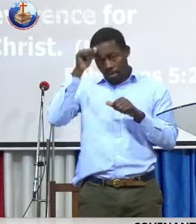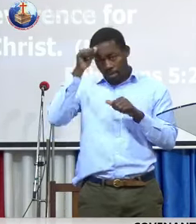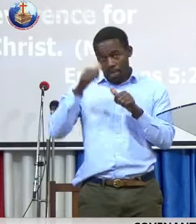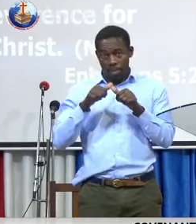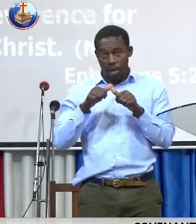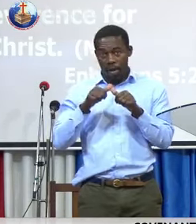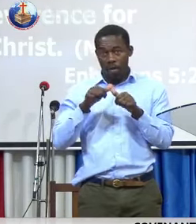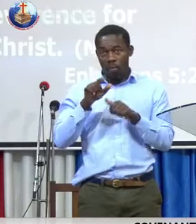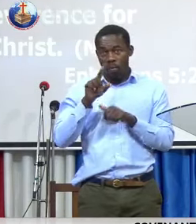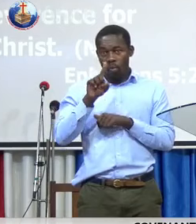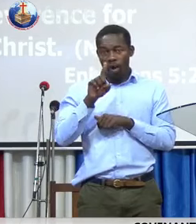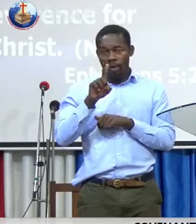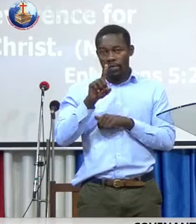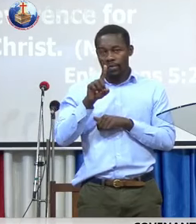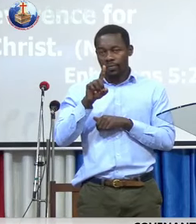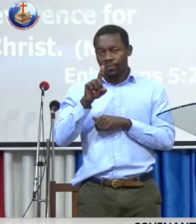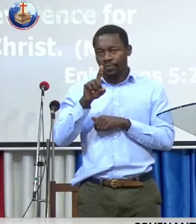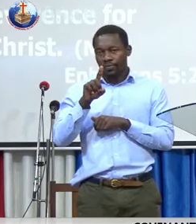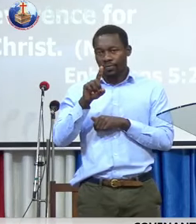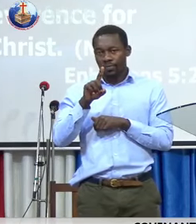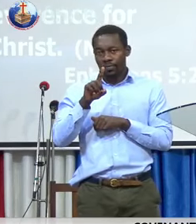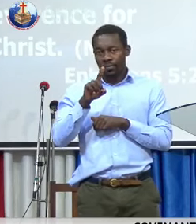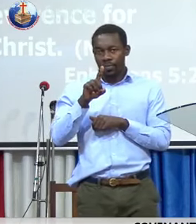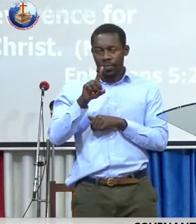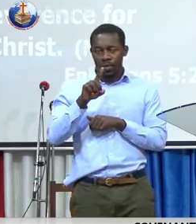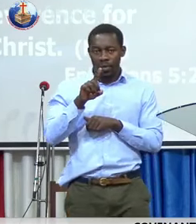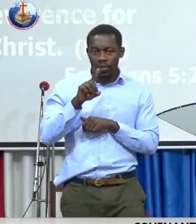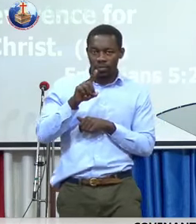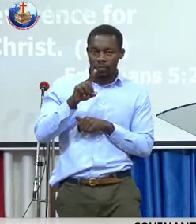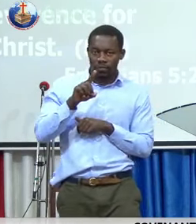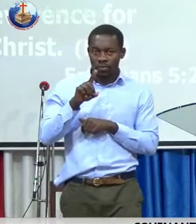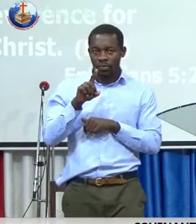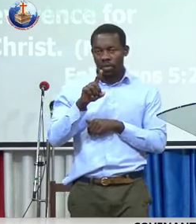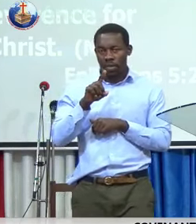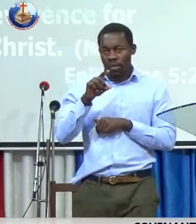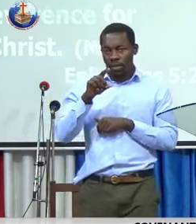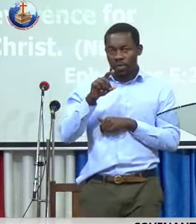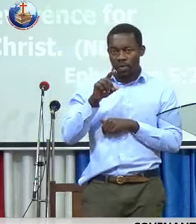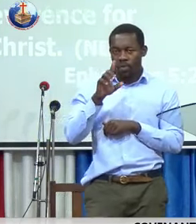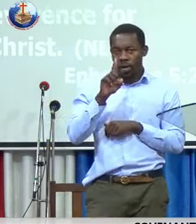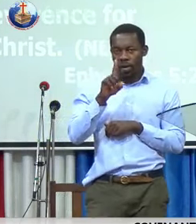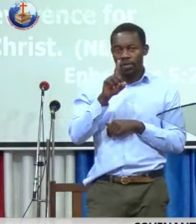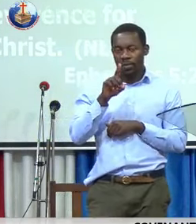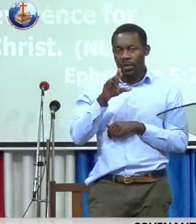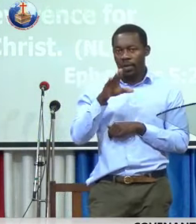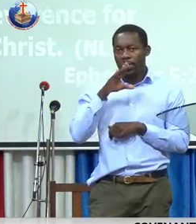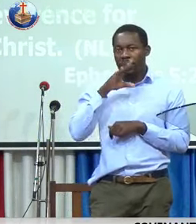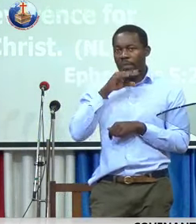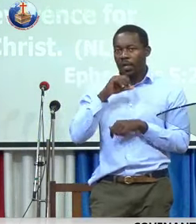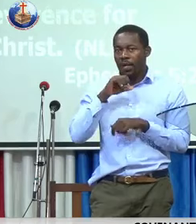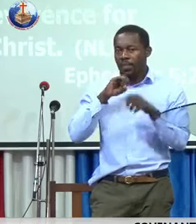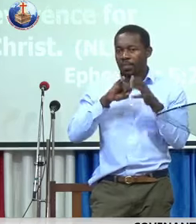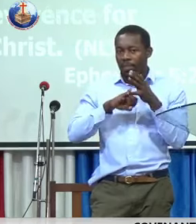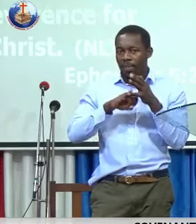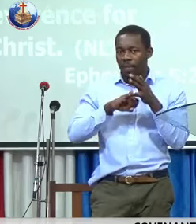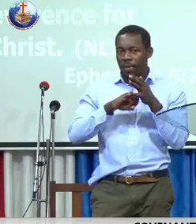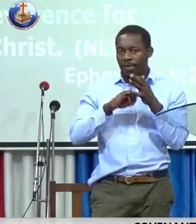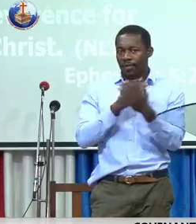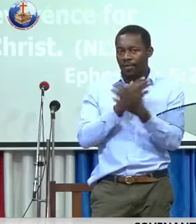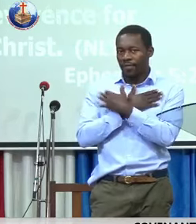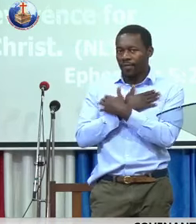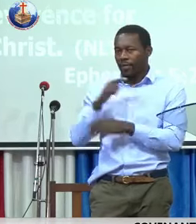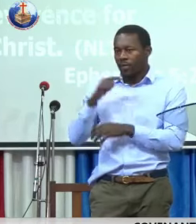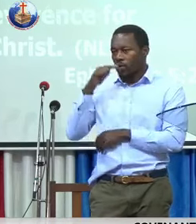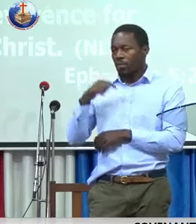couple friends talking to me. Nakumbuka kati ya marafiki wangu waliooana wakiniongelesha. And they told me a statement that I have never forgotten. Na wakaniambia kitu ambacho